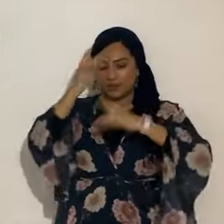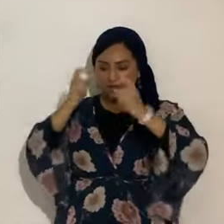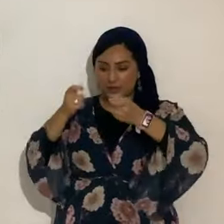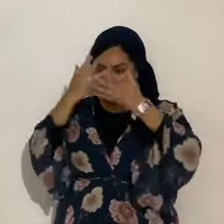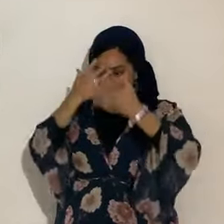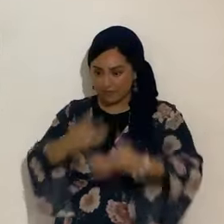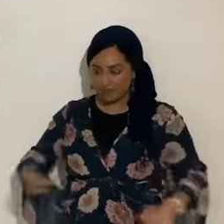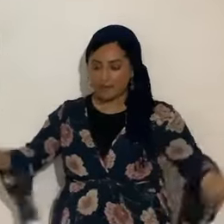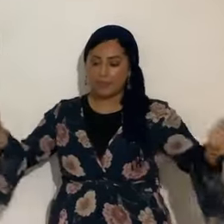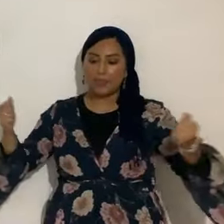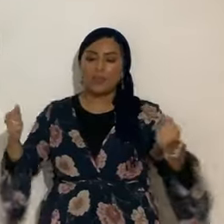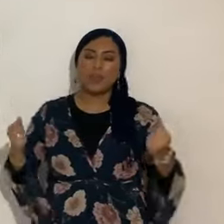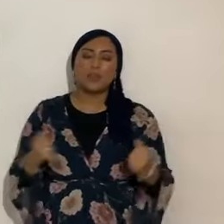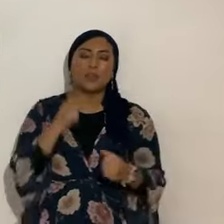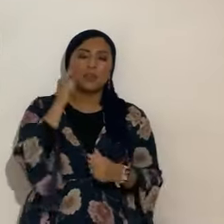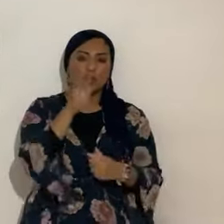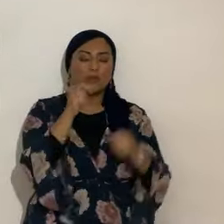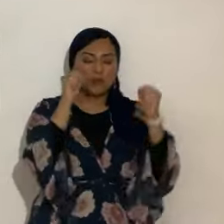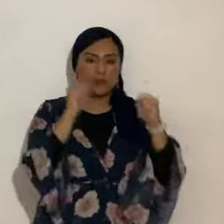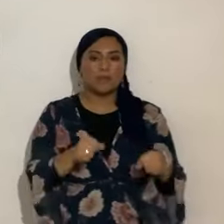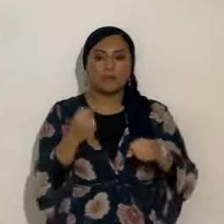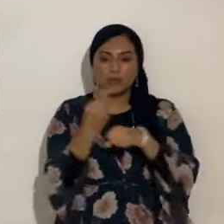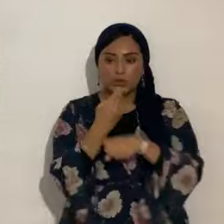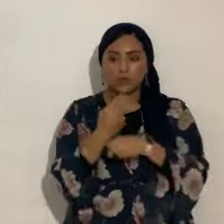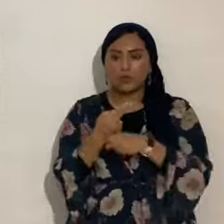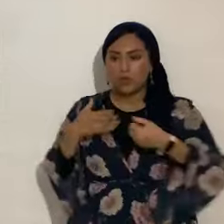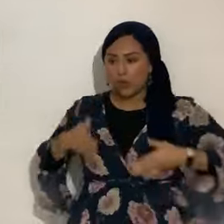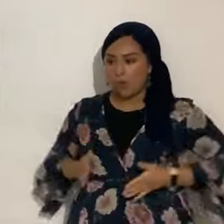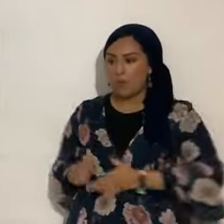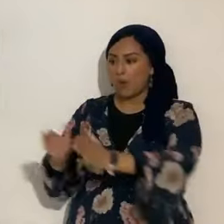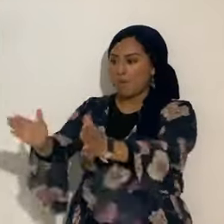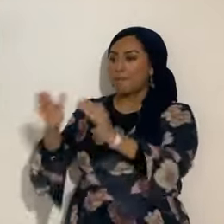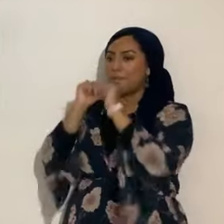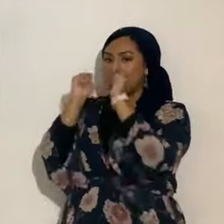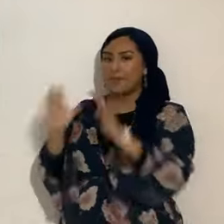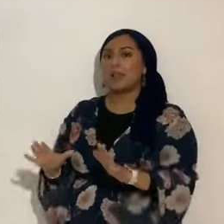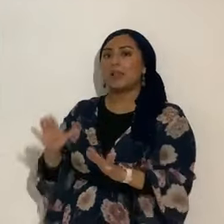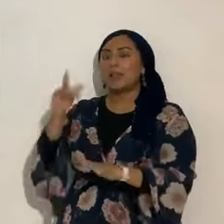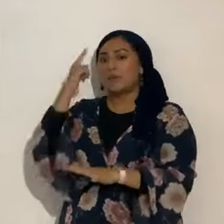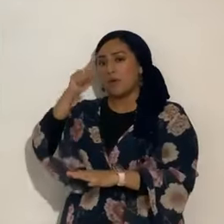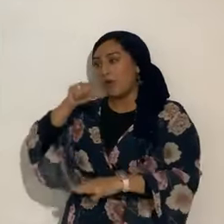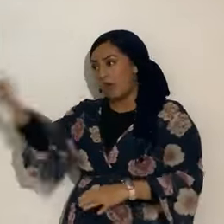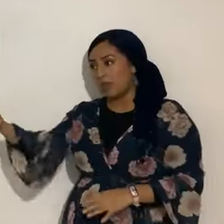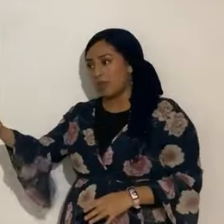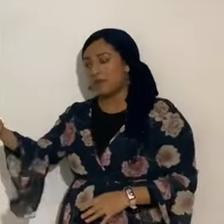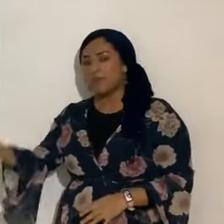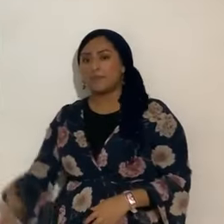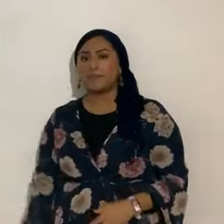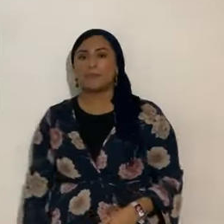sanes, que tú puedas ser usado como canal de bendición para orar por otros,